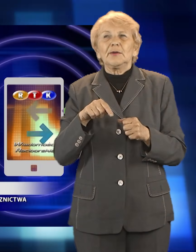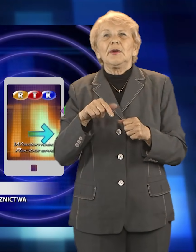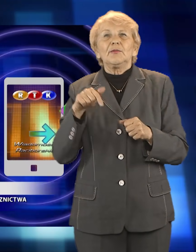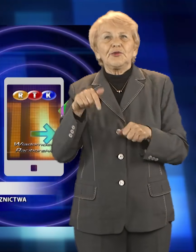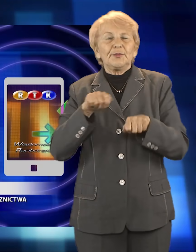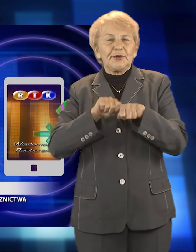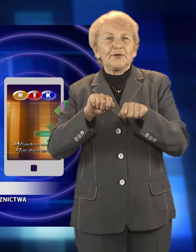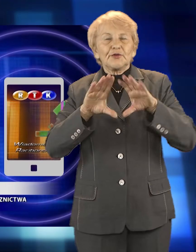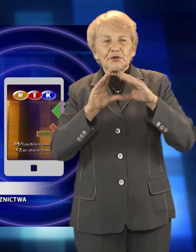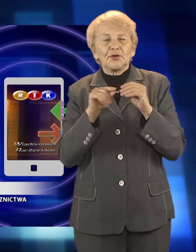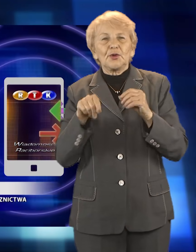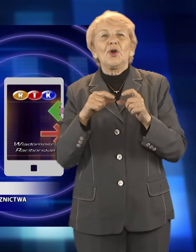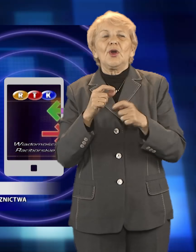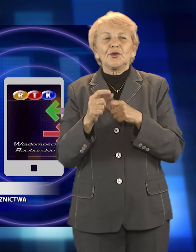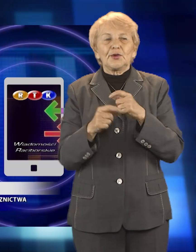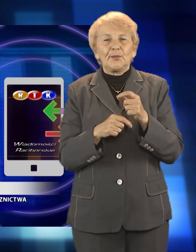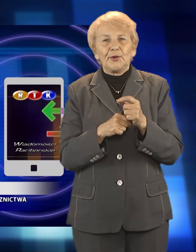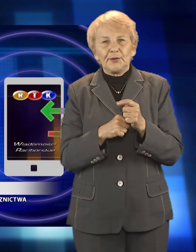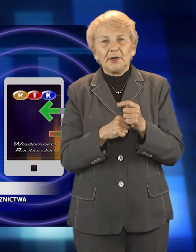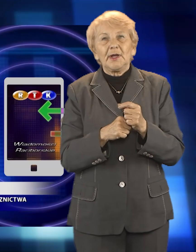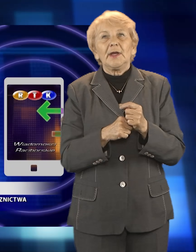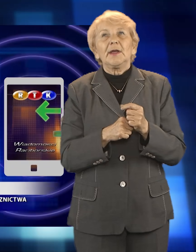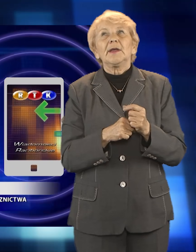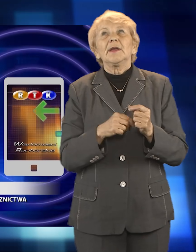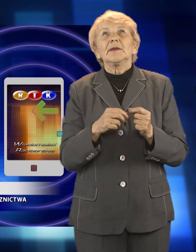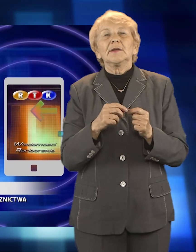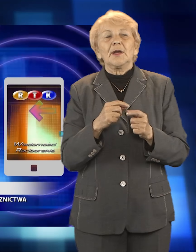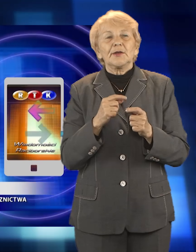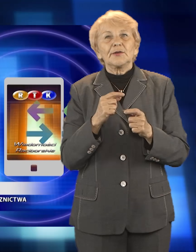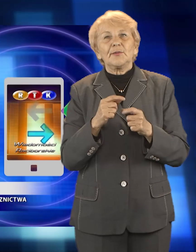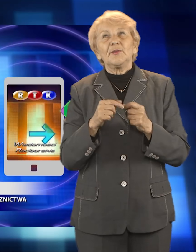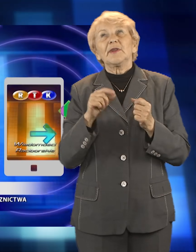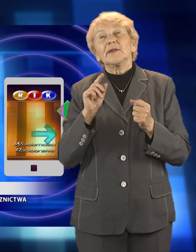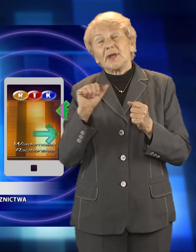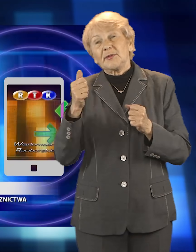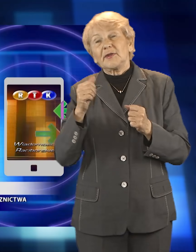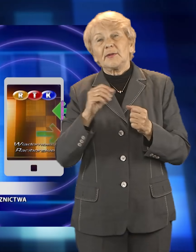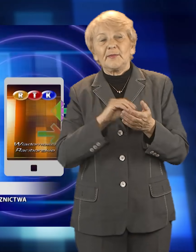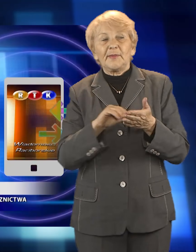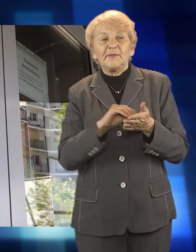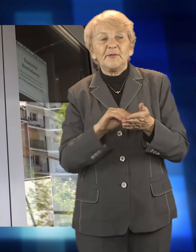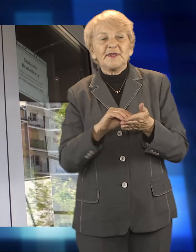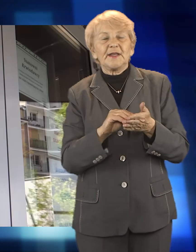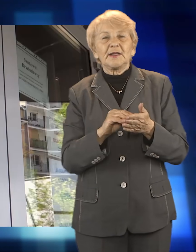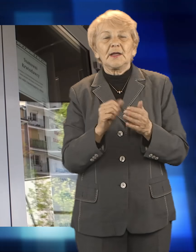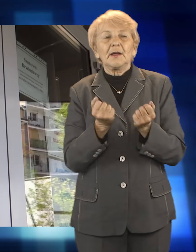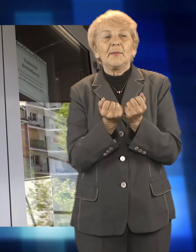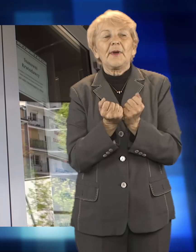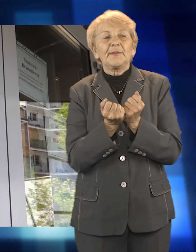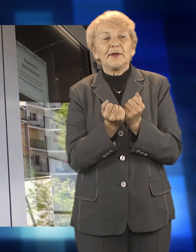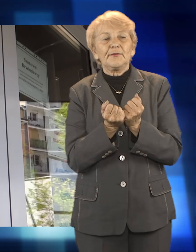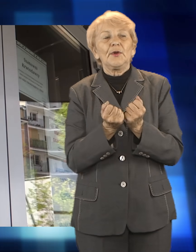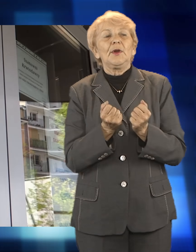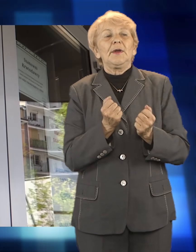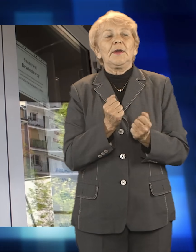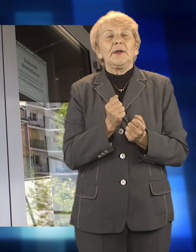dostępne są badania ankieta i także te normy naszej strony sam bezpieczeństwa jak najbardziej uwagi na większe zapotrzebowanie